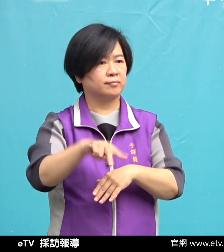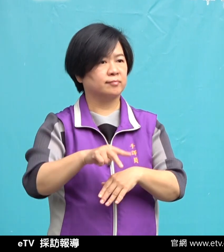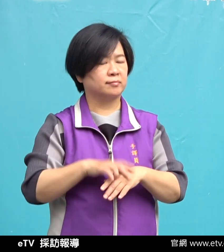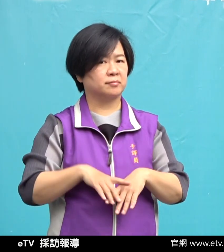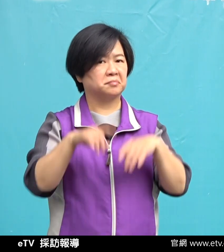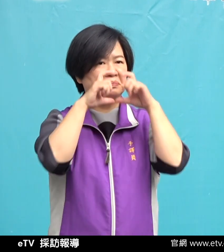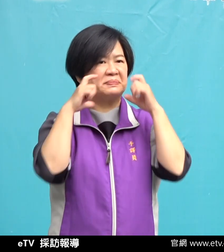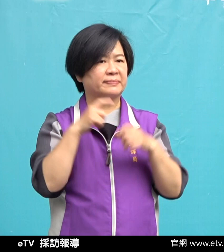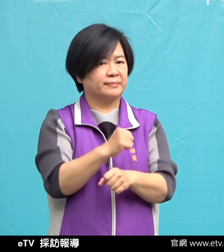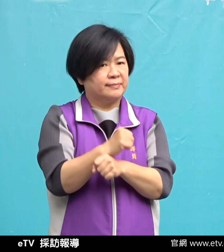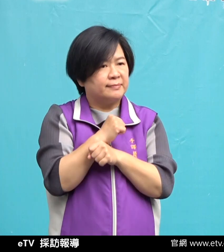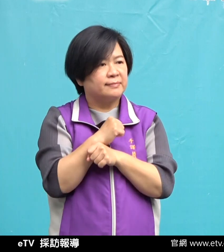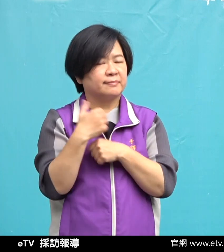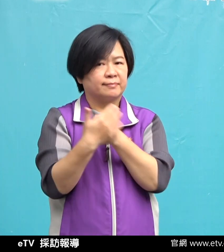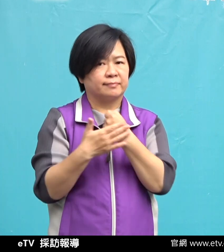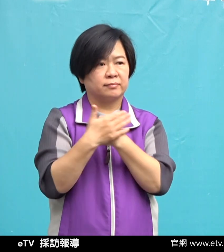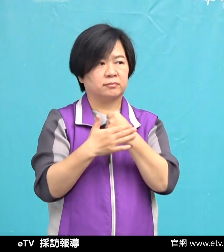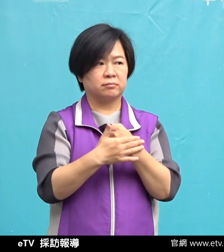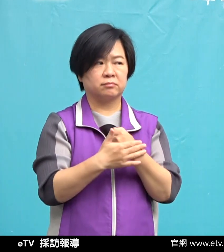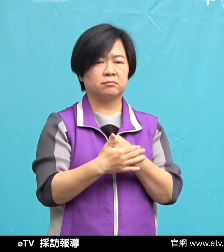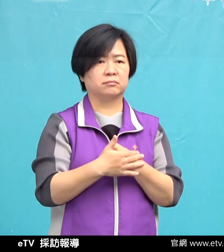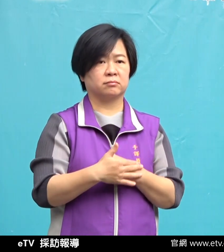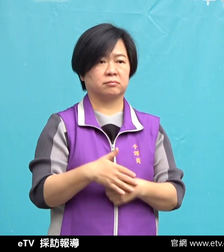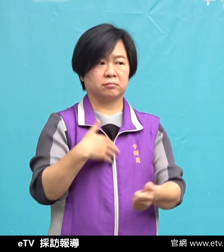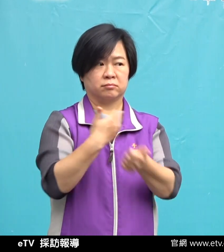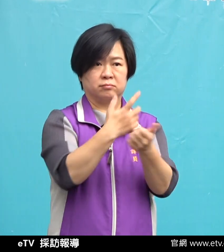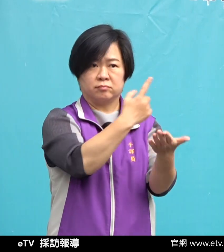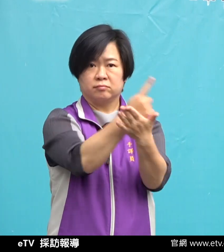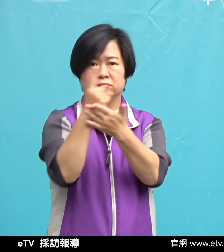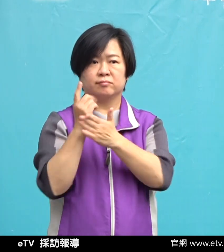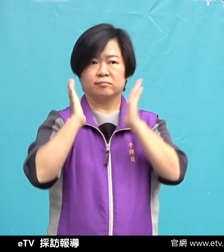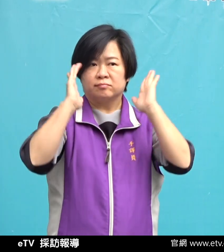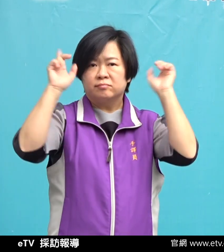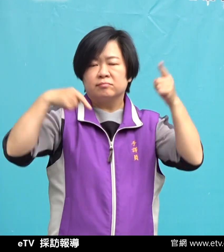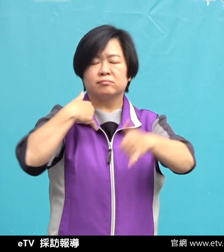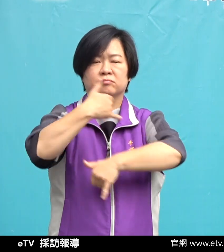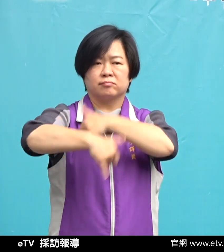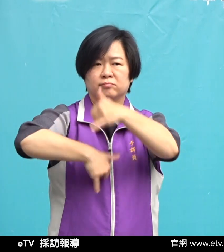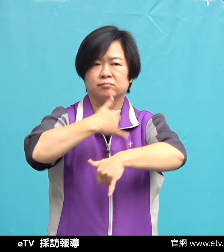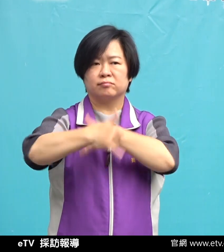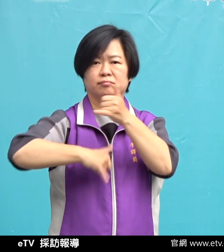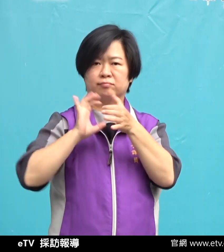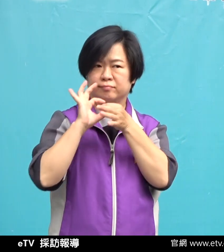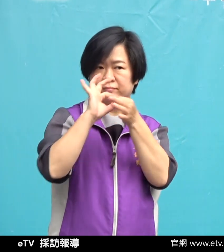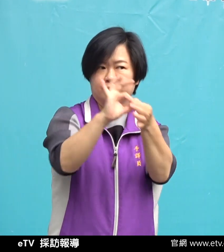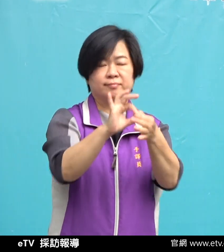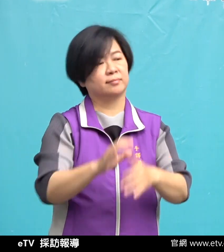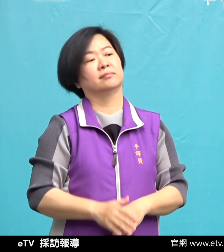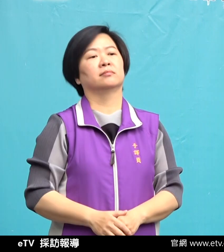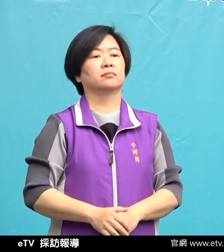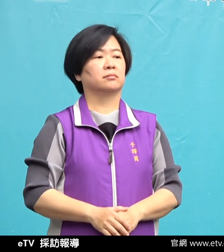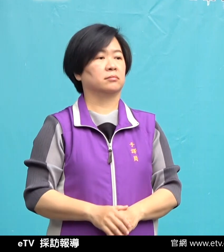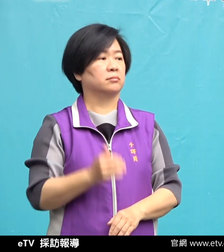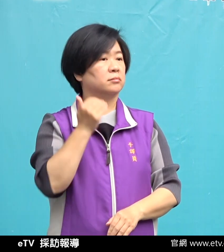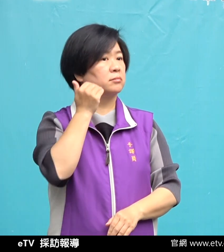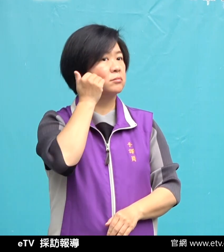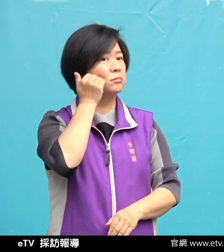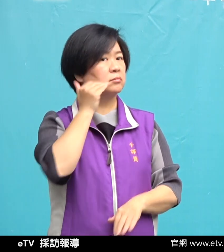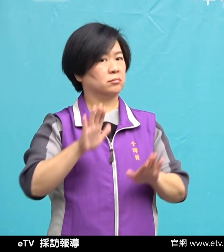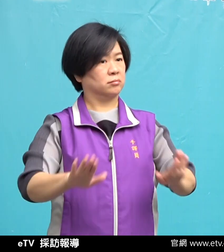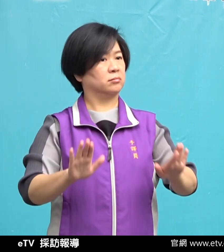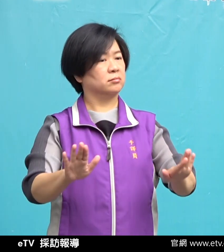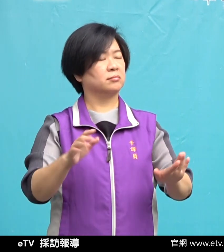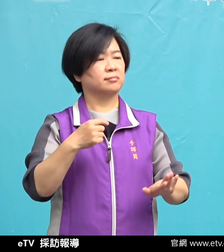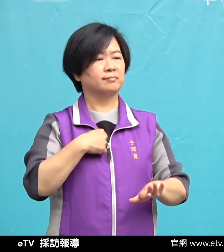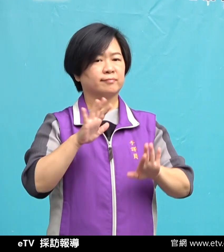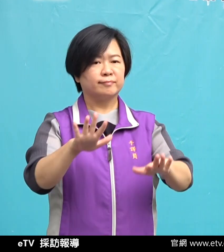用，可以让我们比较能够维持正常的生活。当然在这里也必须要跟全体的国